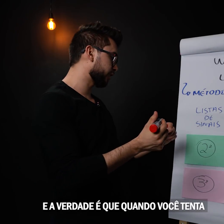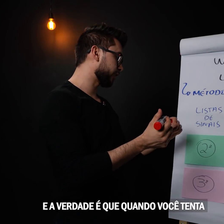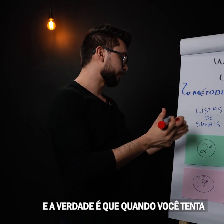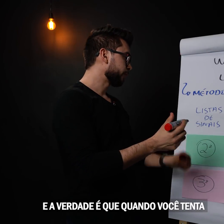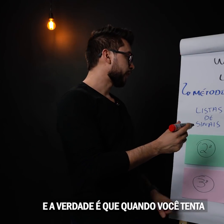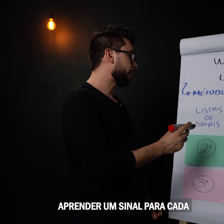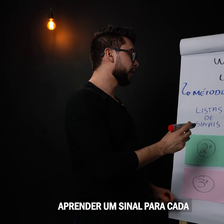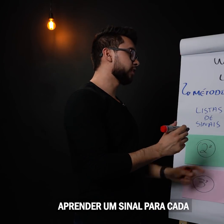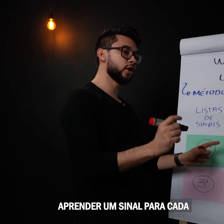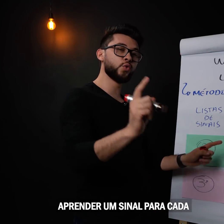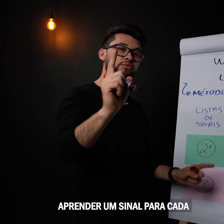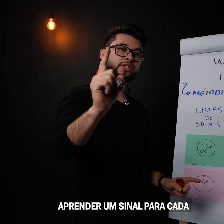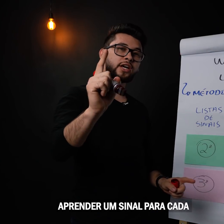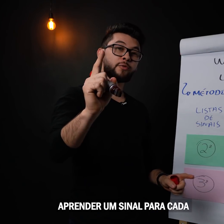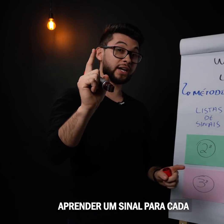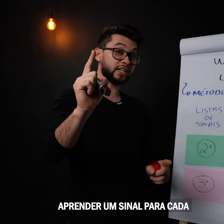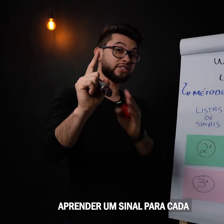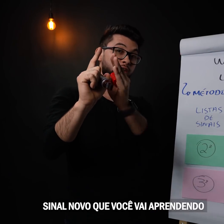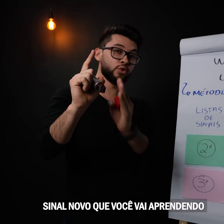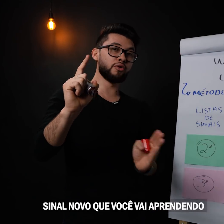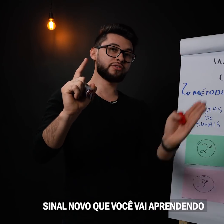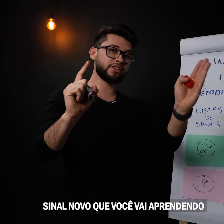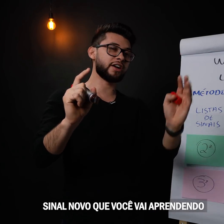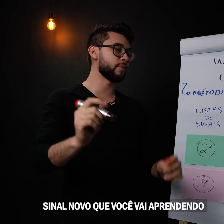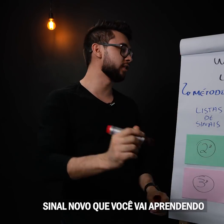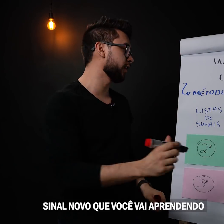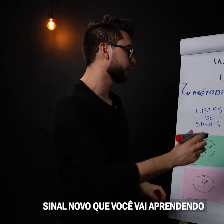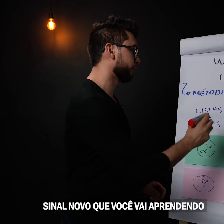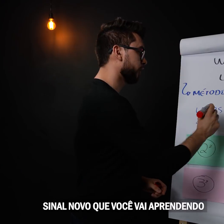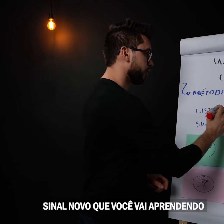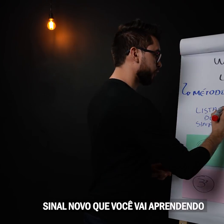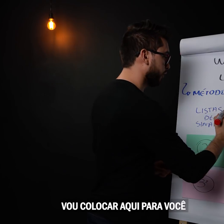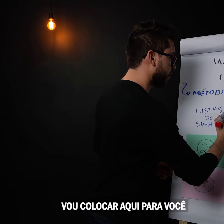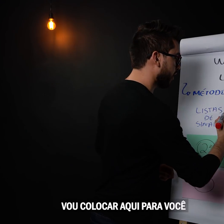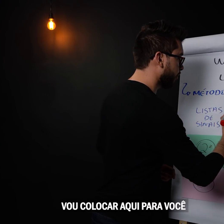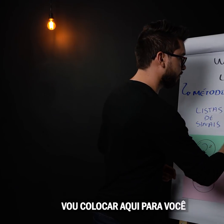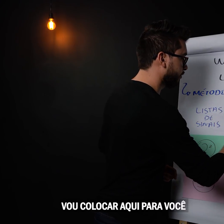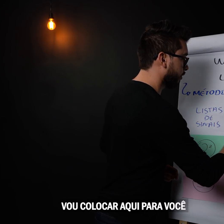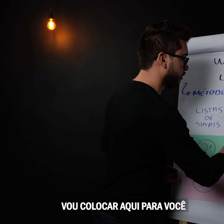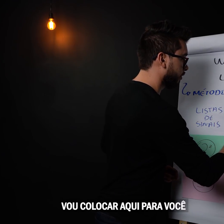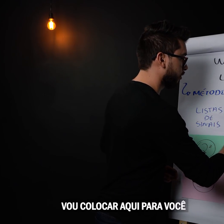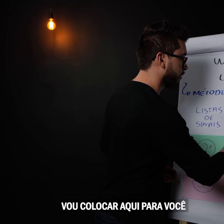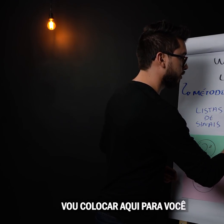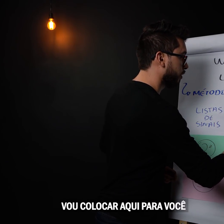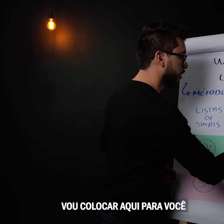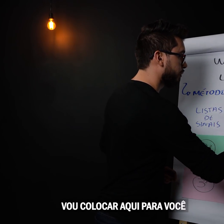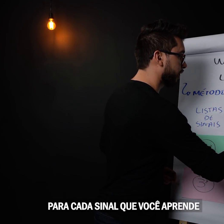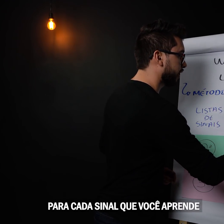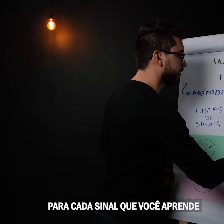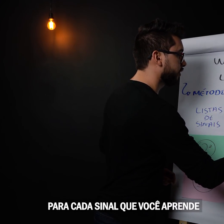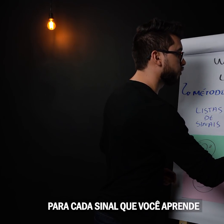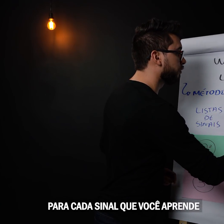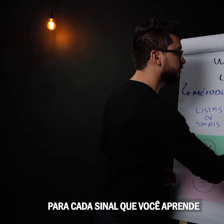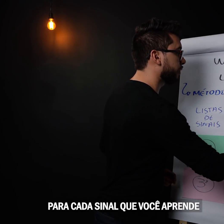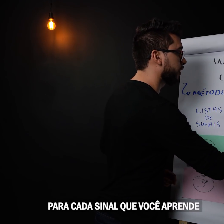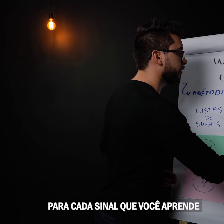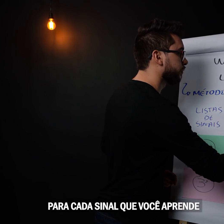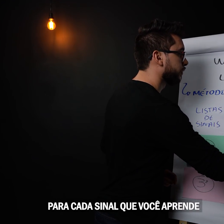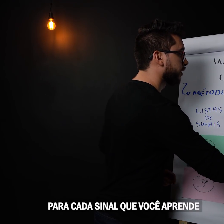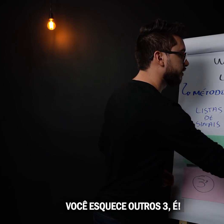tenta aprender um sinal, para cada sinal novo que você vai aprendendo, deixa eu colocar aqui para você, ó. Para cada sinal novo que você aprende, você